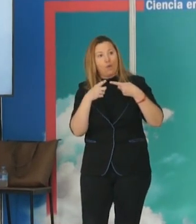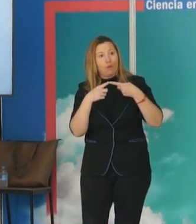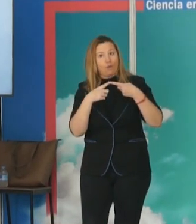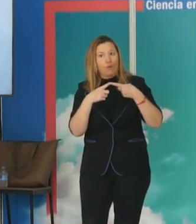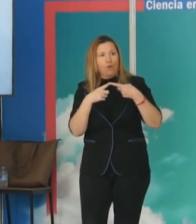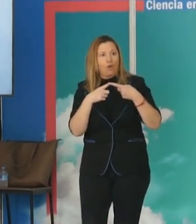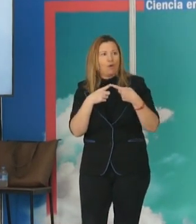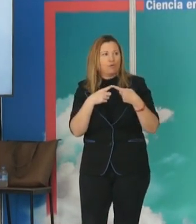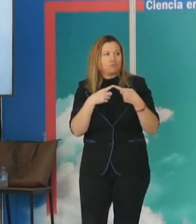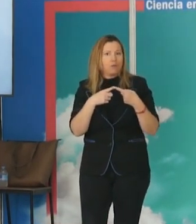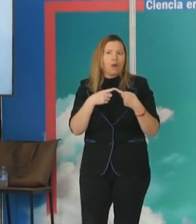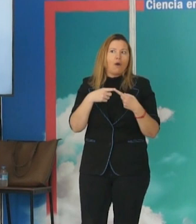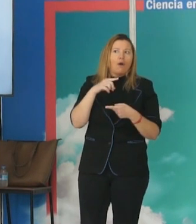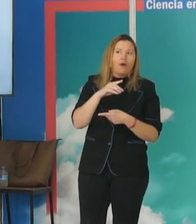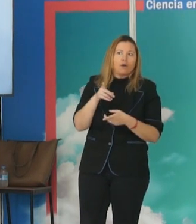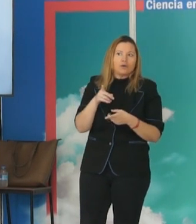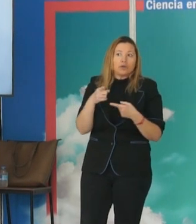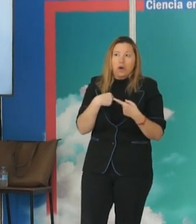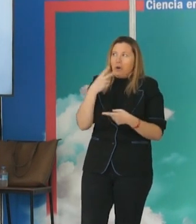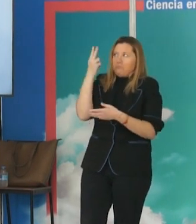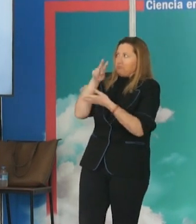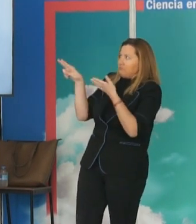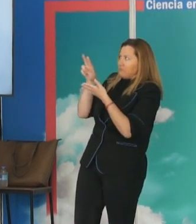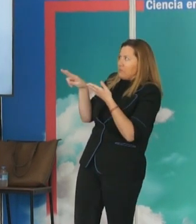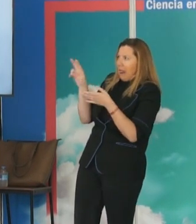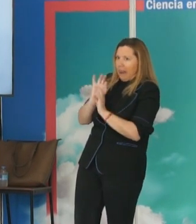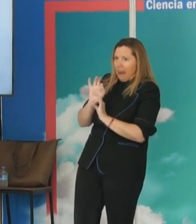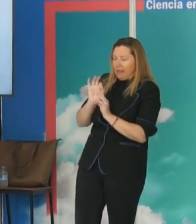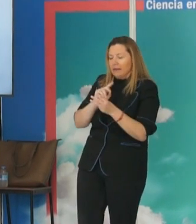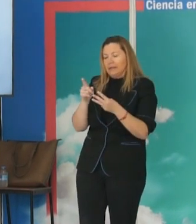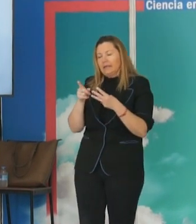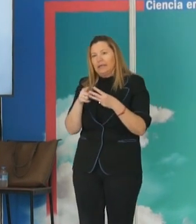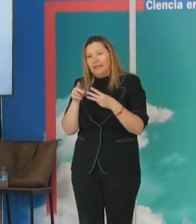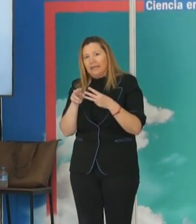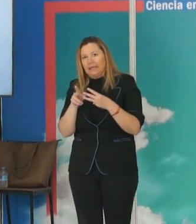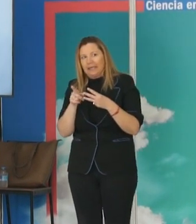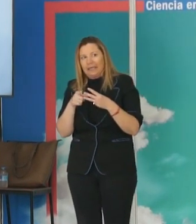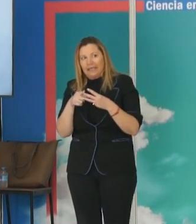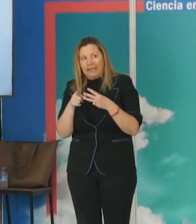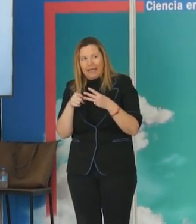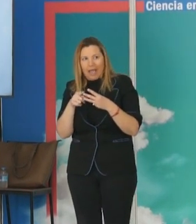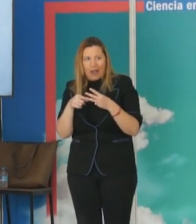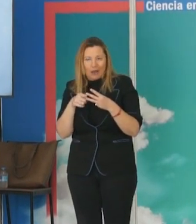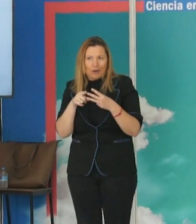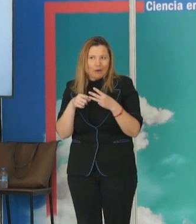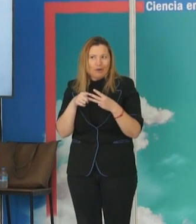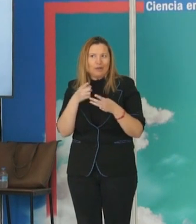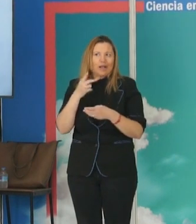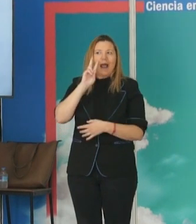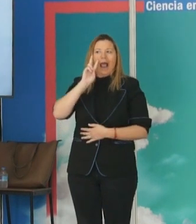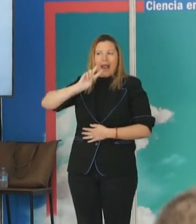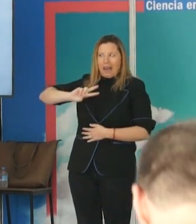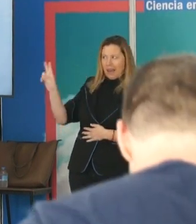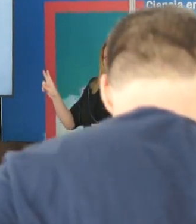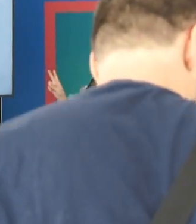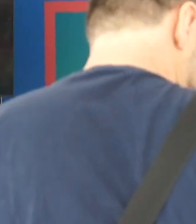de edadismo, así es que no la voy ni siquiera a leer, ¿vale? Y la otra, pues nos veremos abocada a ella en alguna